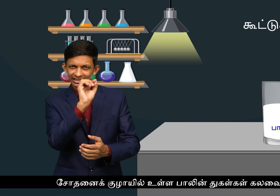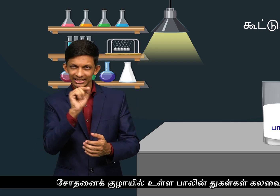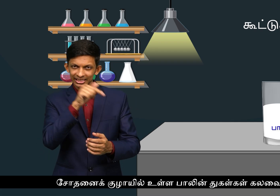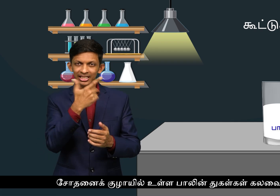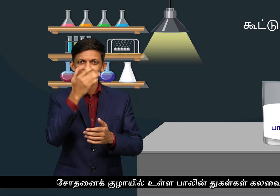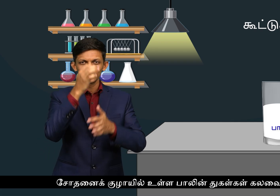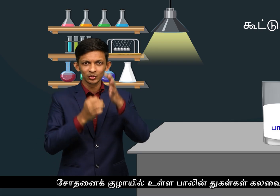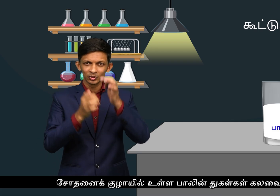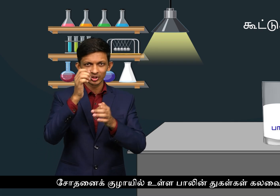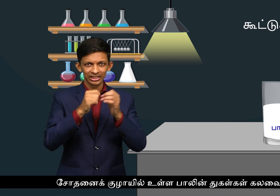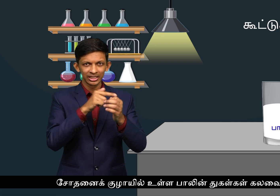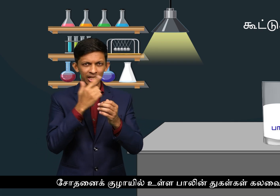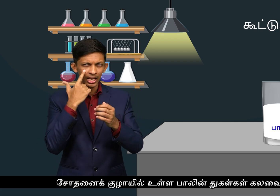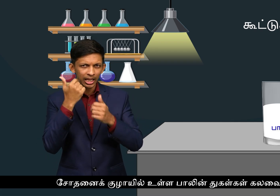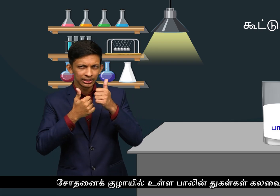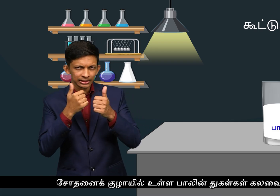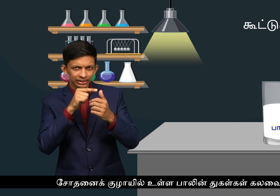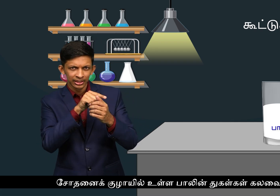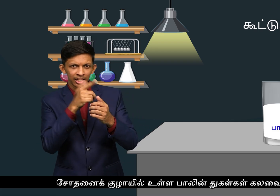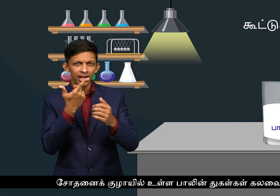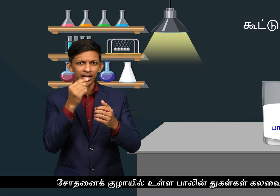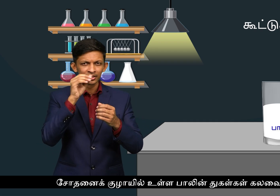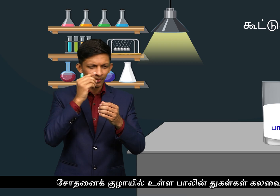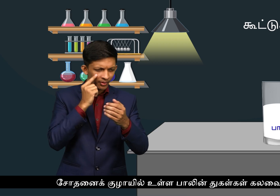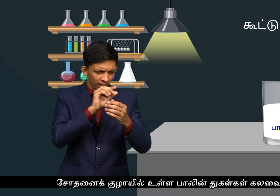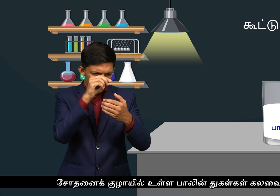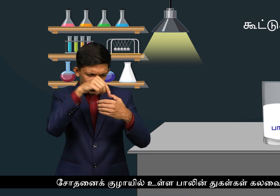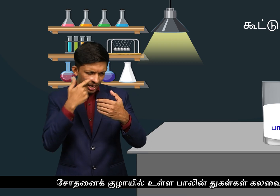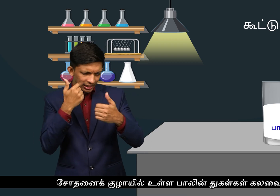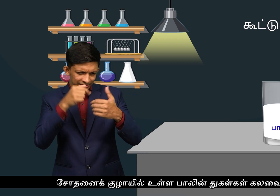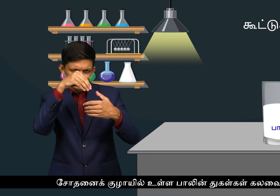சோதனை குழாயில் உள்ள பாலின் துகள்கள் கலவை முழுவதும்